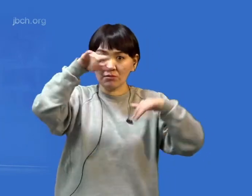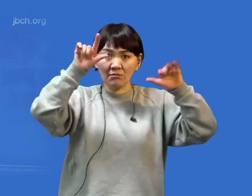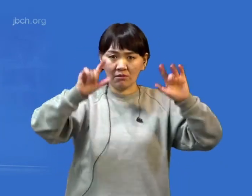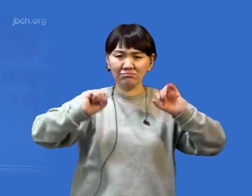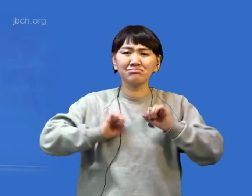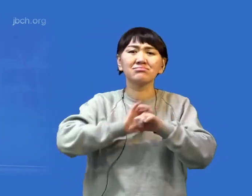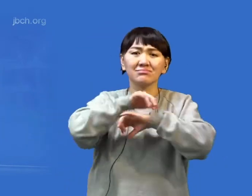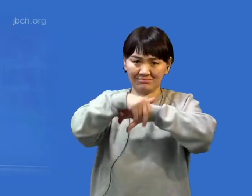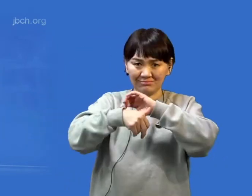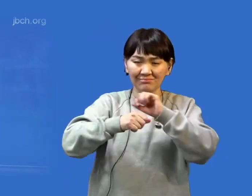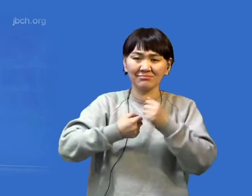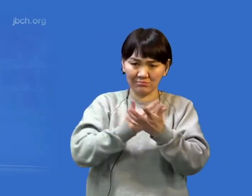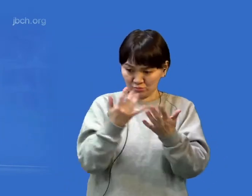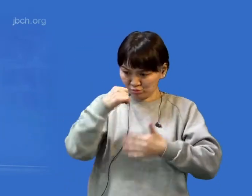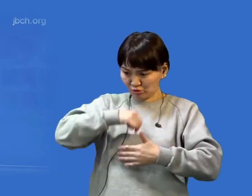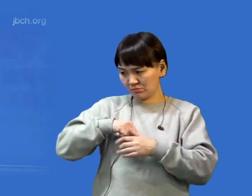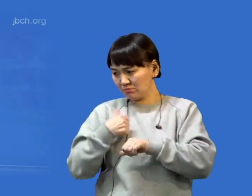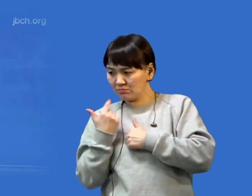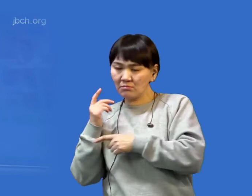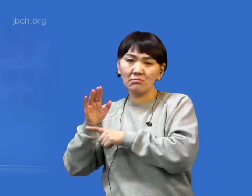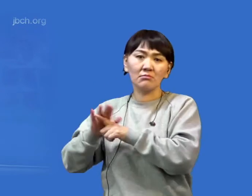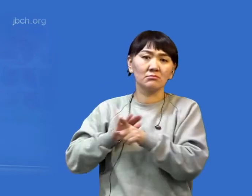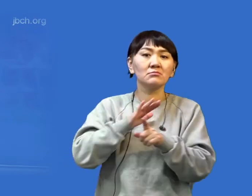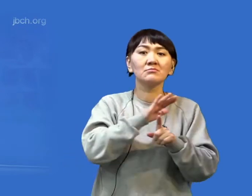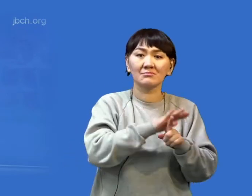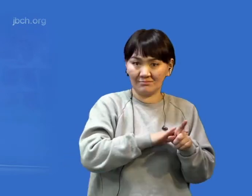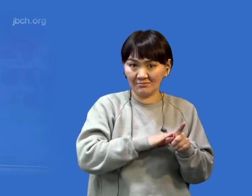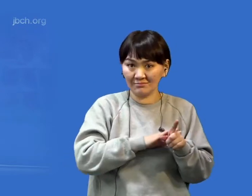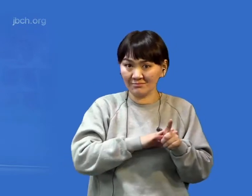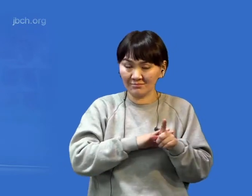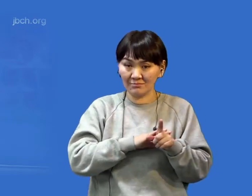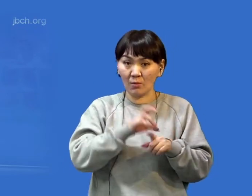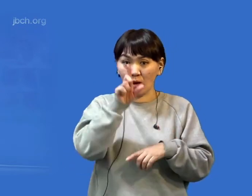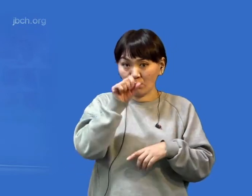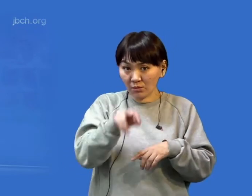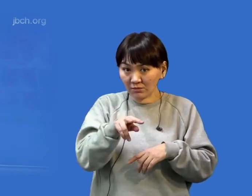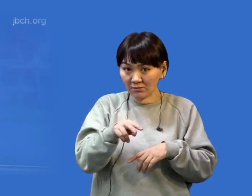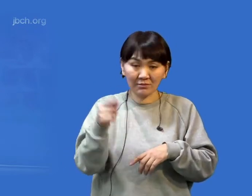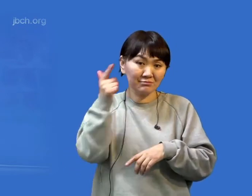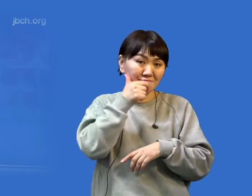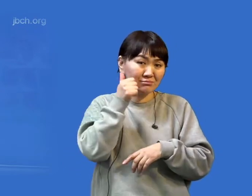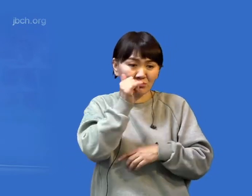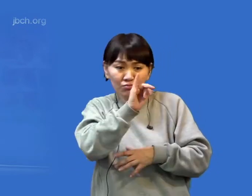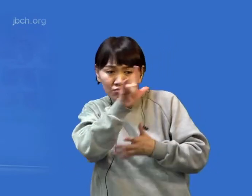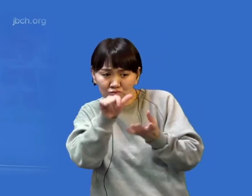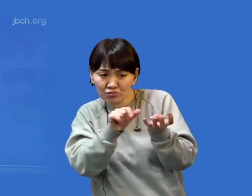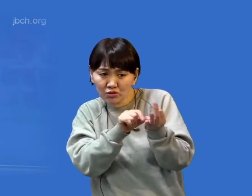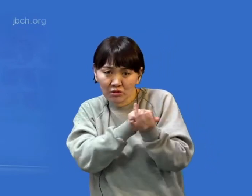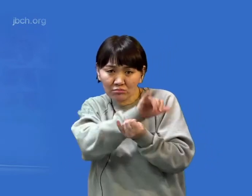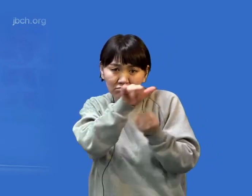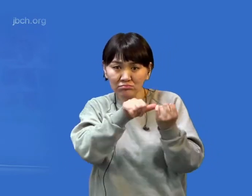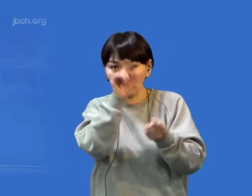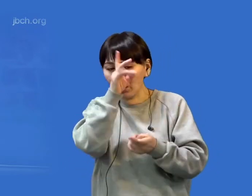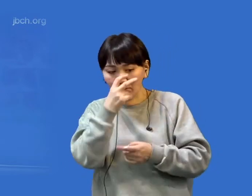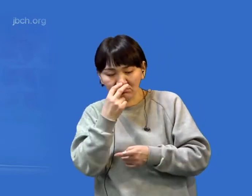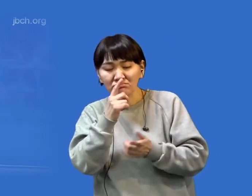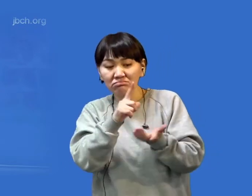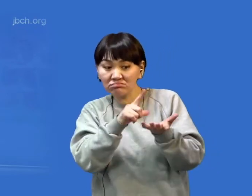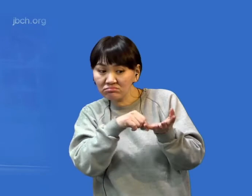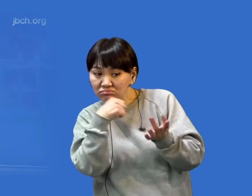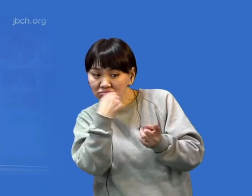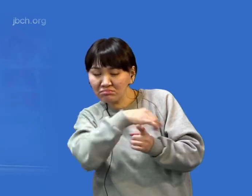байна дотгошоо ахын дүүснэр би нэг хайрлах юм бол тэг юм бол мах бод чинь хэрэгтэй бүхий л зүйлсийг та нарт нэмж өгё